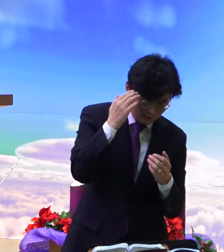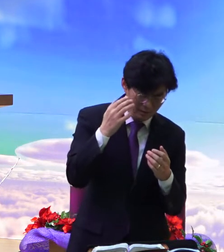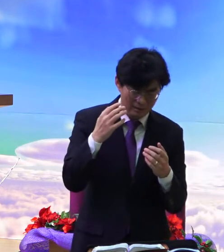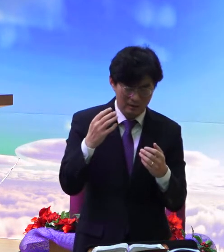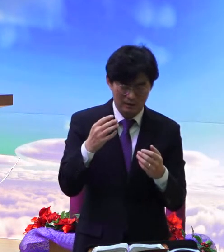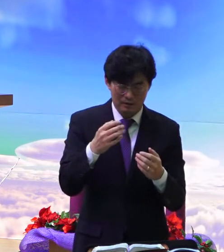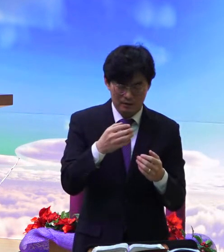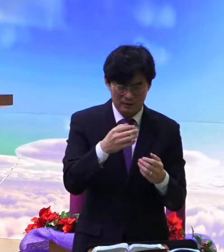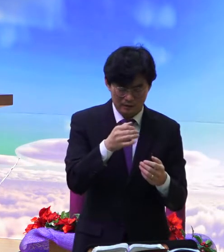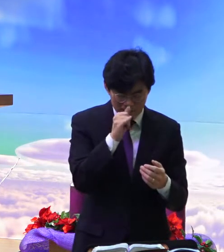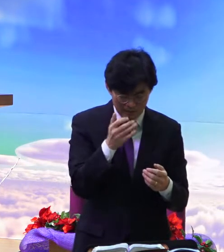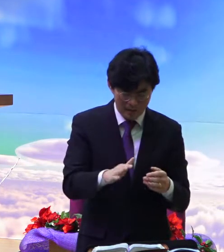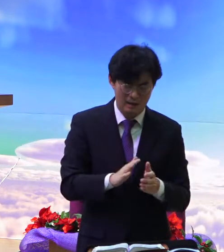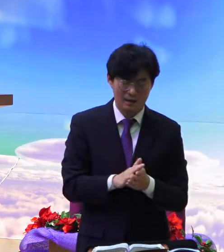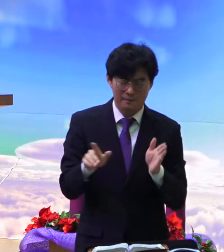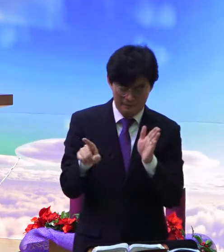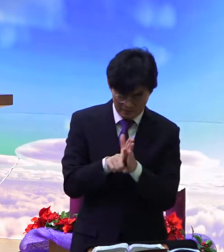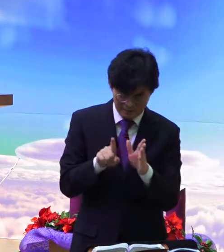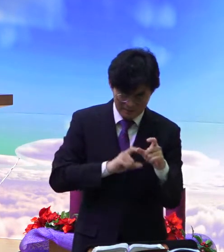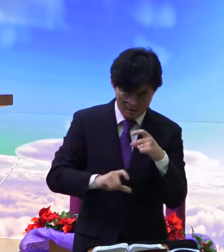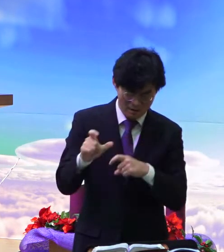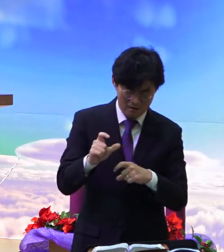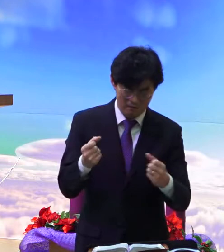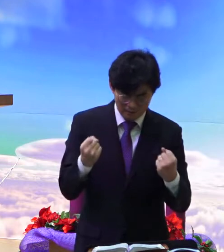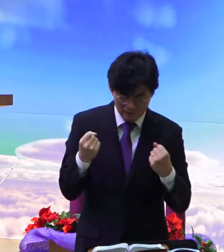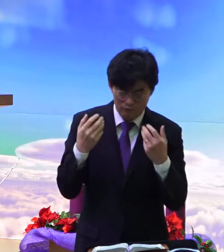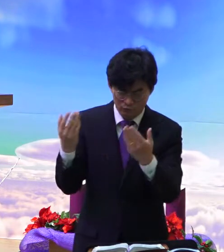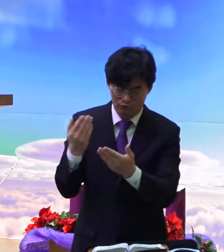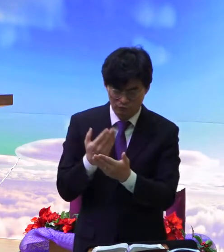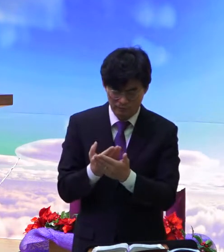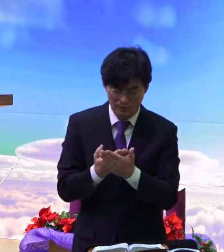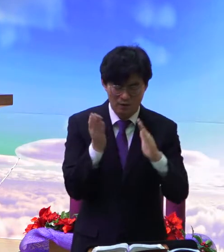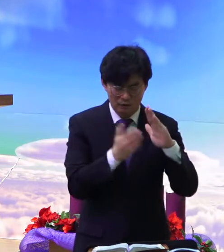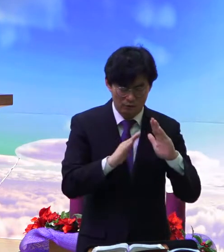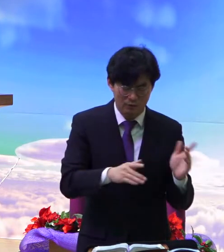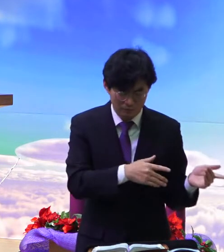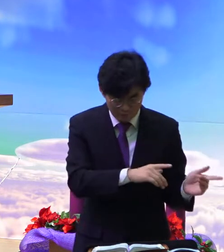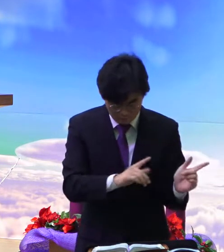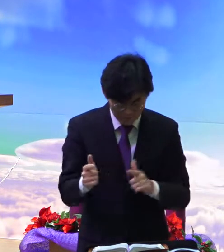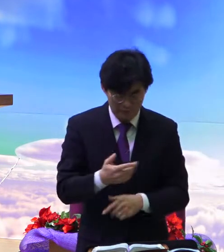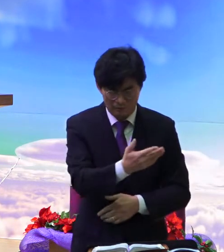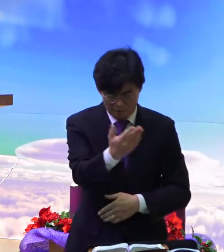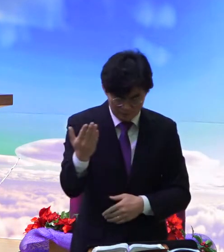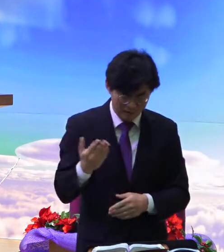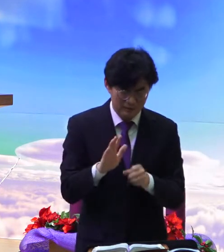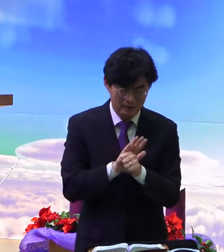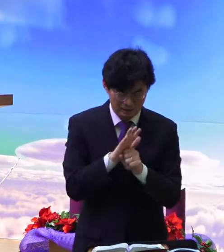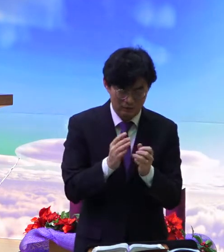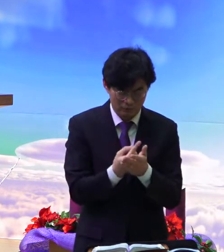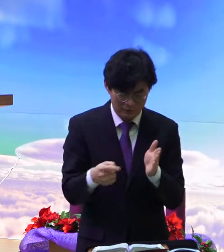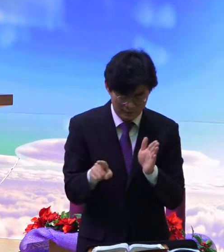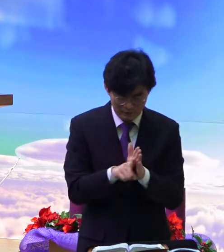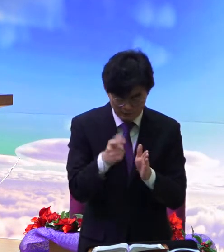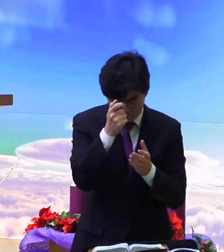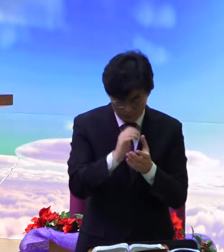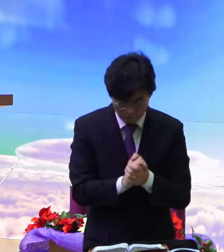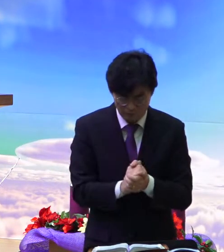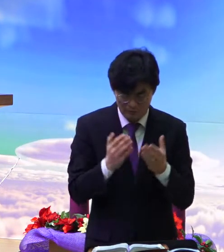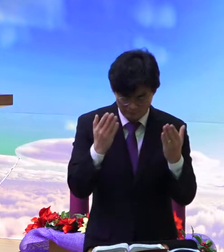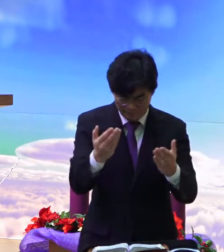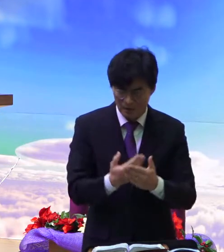있는 믿음을 주시옵소서. 성도들의 삶을 위하여 기도드립니다. 이 시간 질병으로